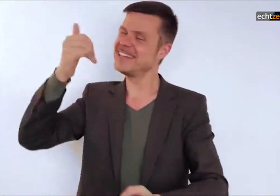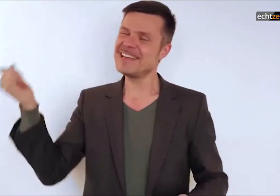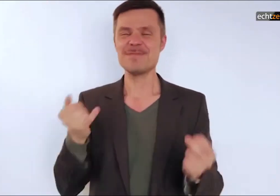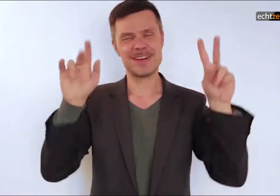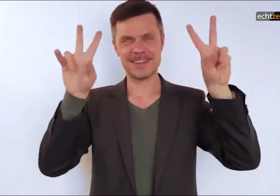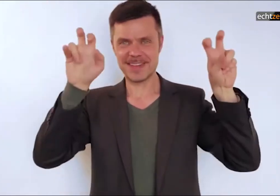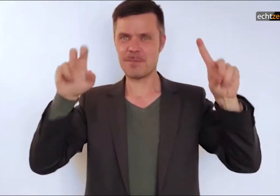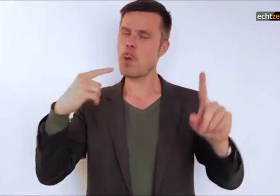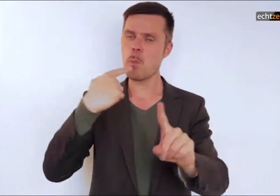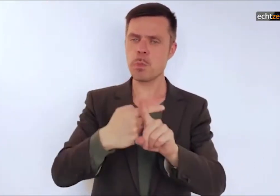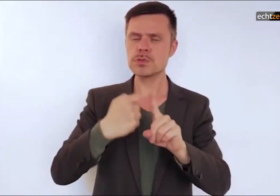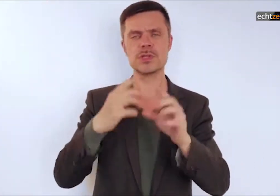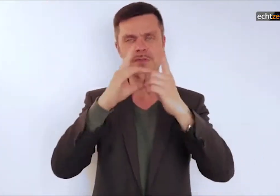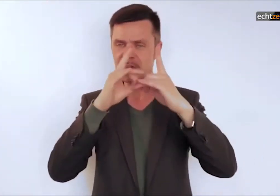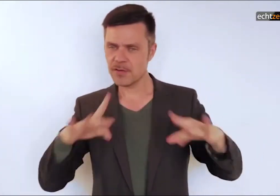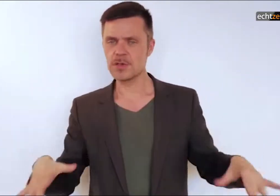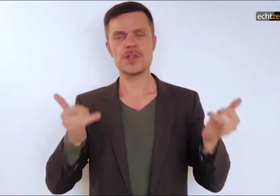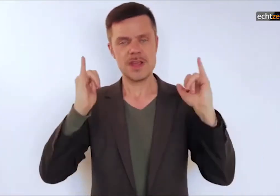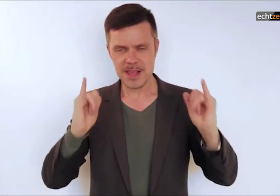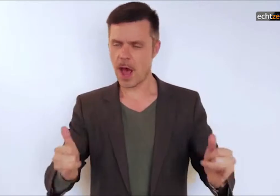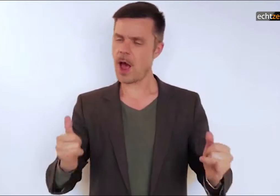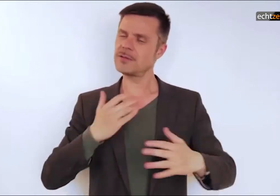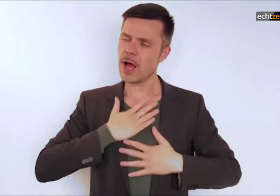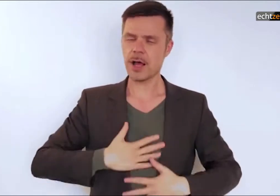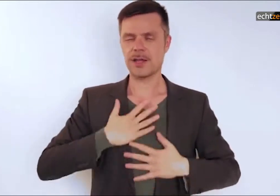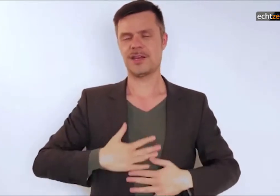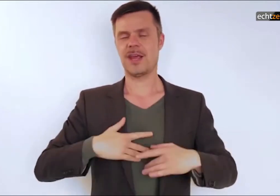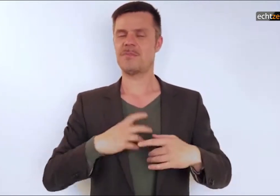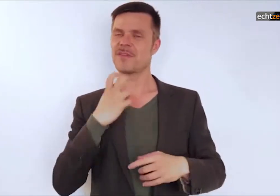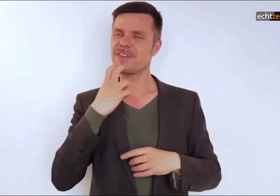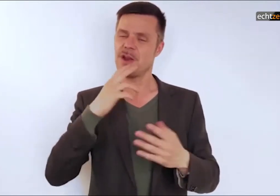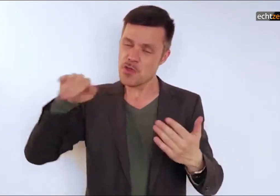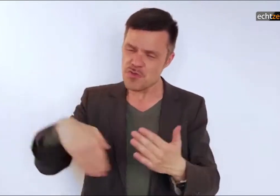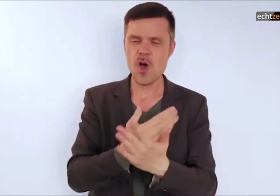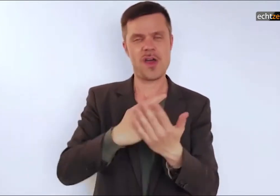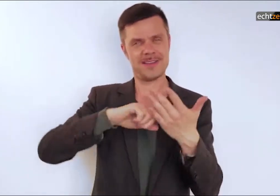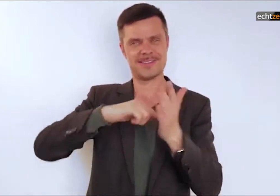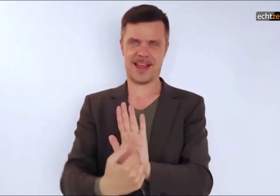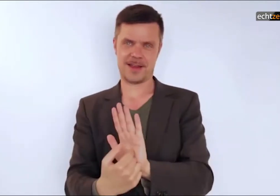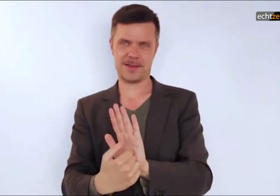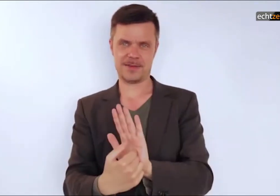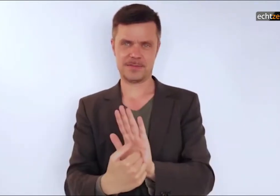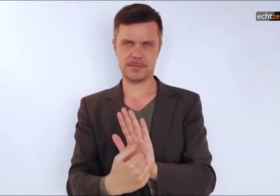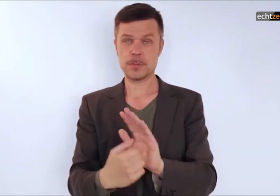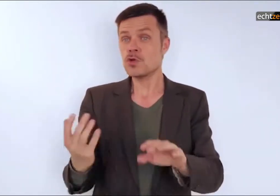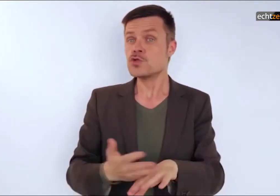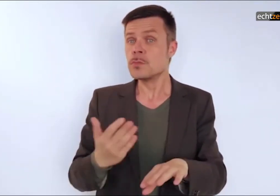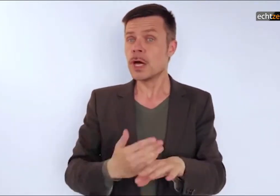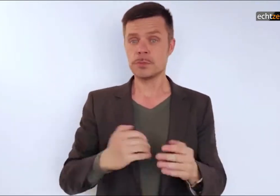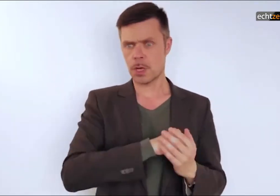und Vielfalt bejahenden Sinn anders als sonst zu machen. Rückmal. Gesellschaftsklima